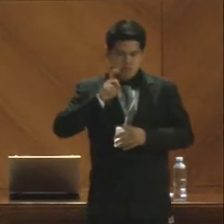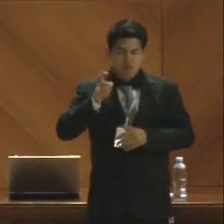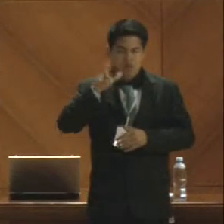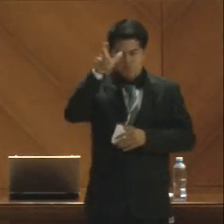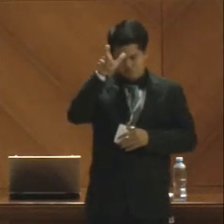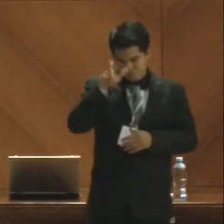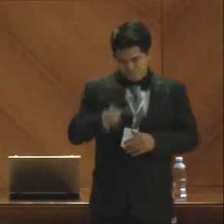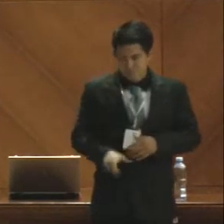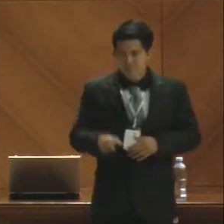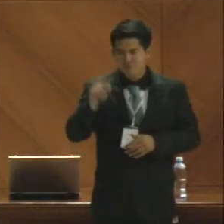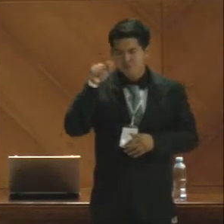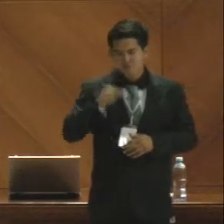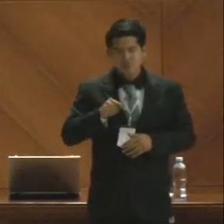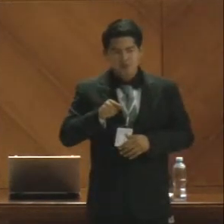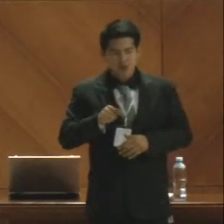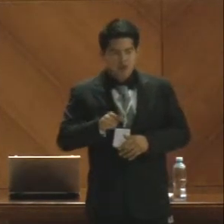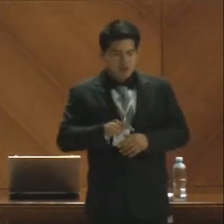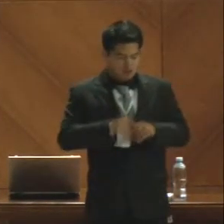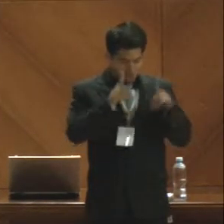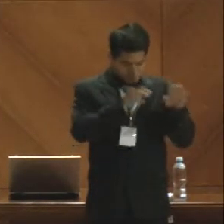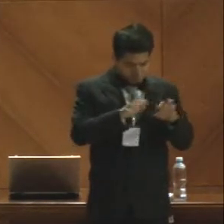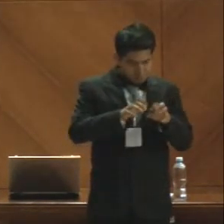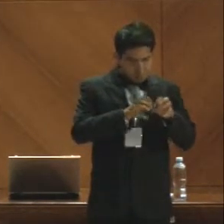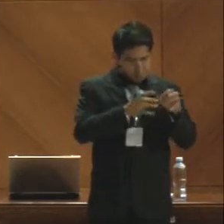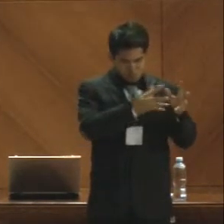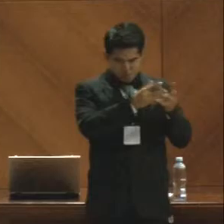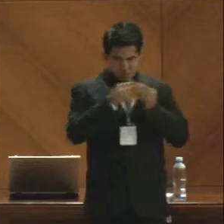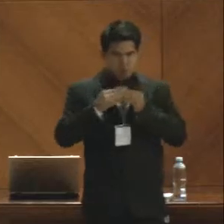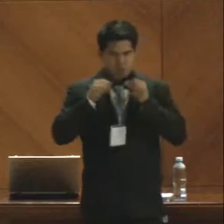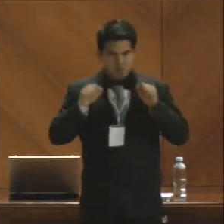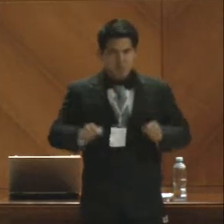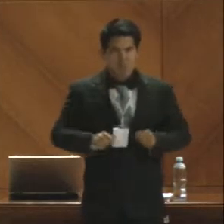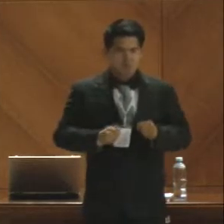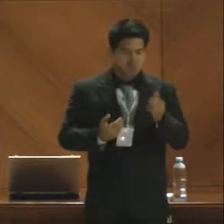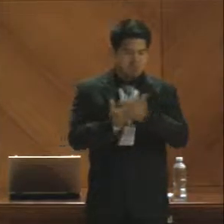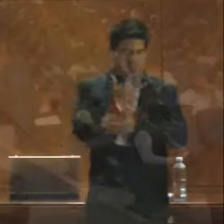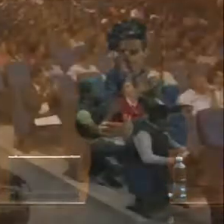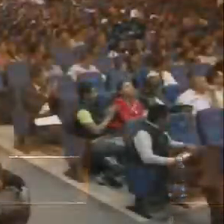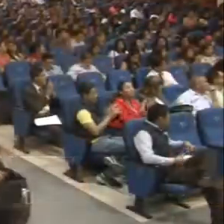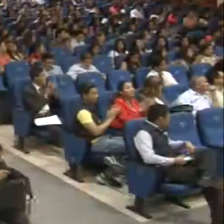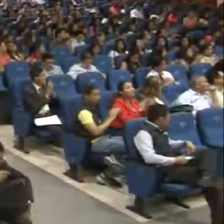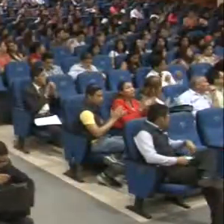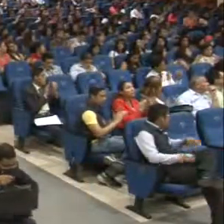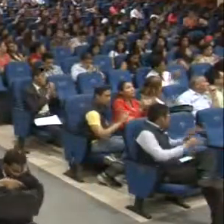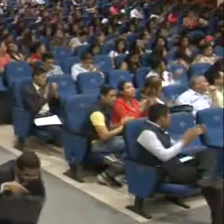la tecnología para tener una mejor sociedad. Muchas gracias y quedo abierto a preguntas si es que hay como...